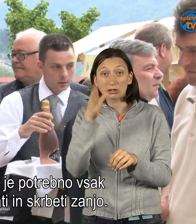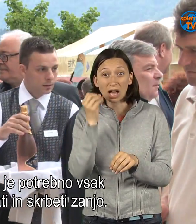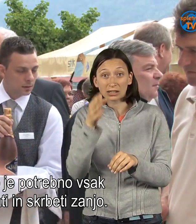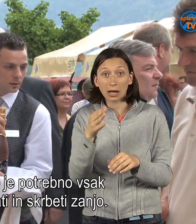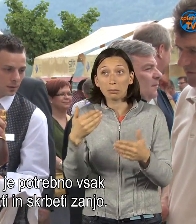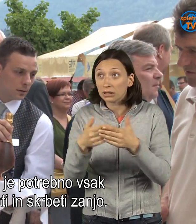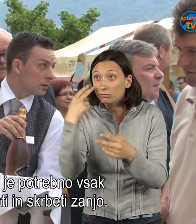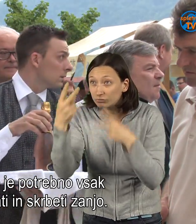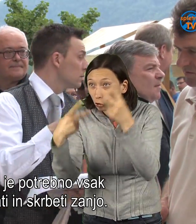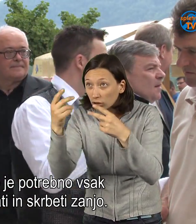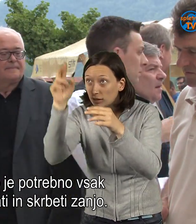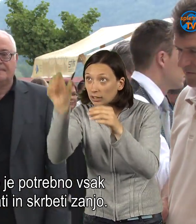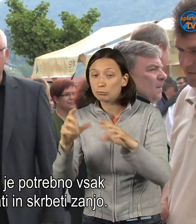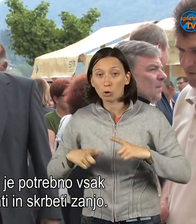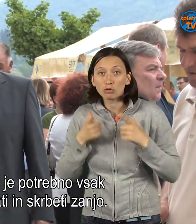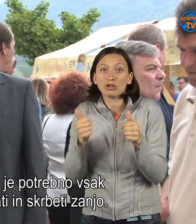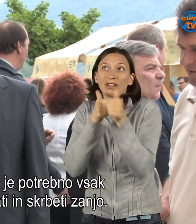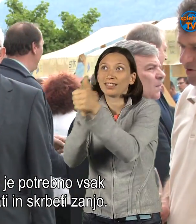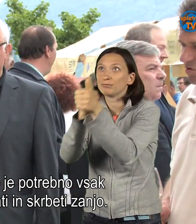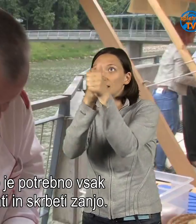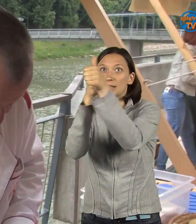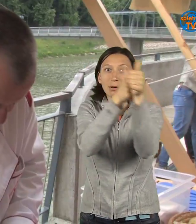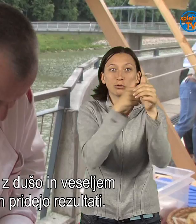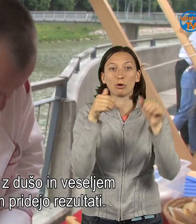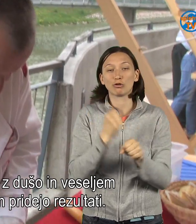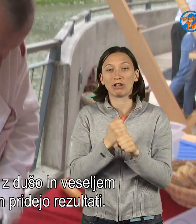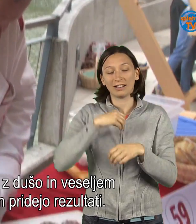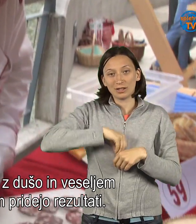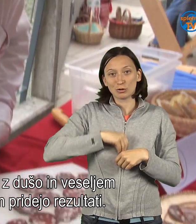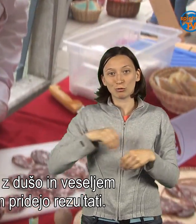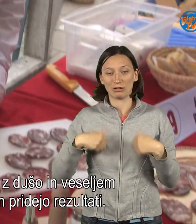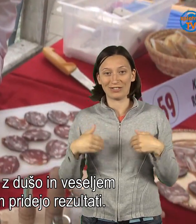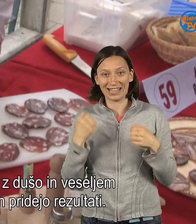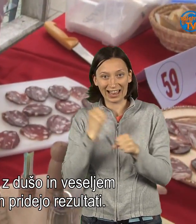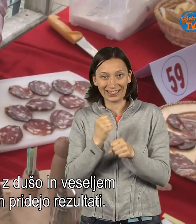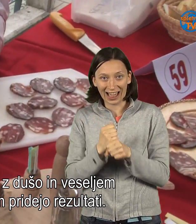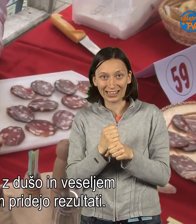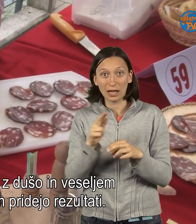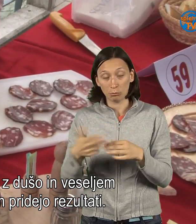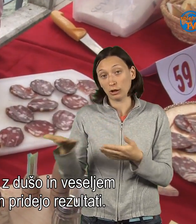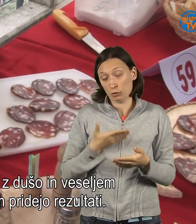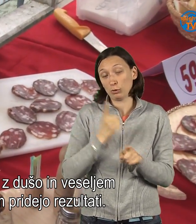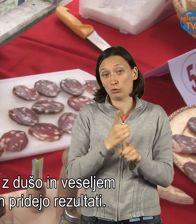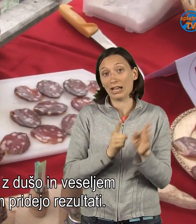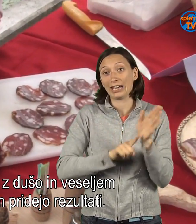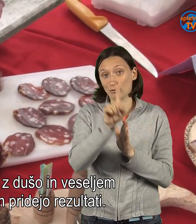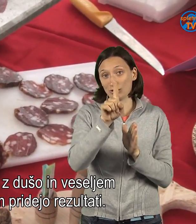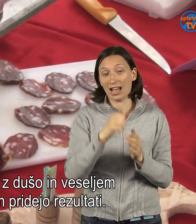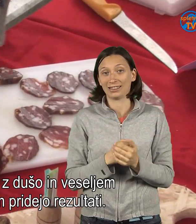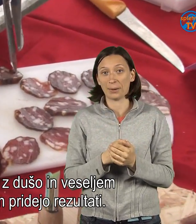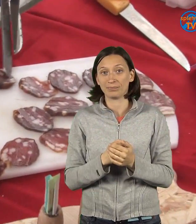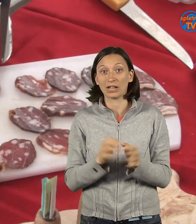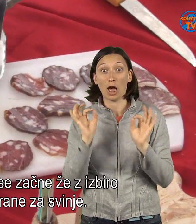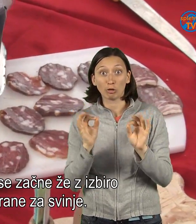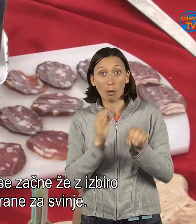dan biti pri njej, kontrolirati, ti moraš živeti. To moraš delati z dušo, z veseljem in potem pridejo tudi rezultati.